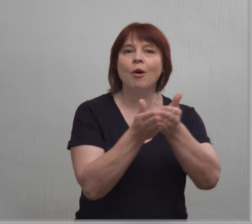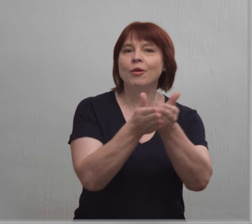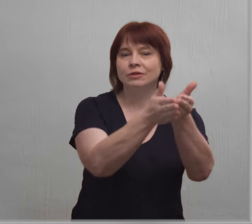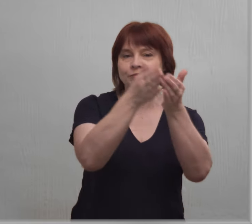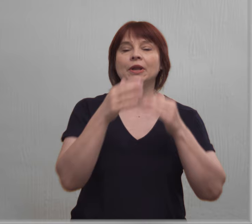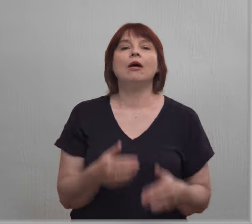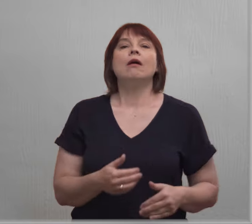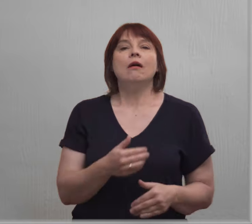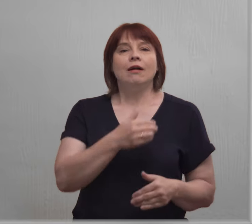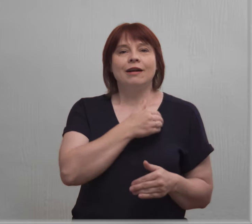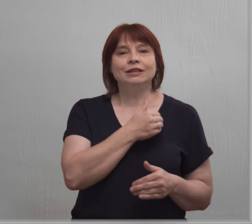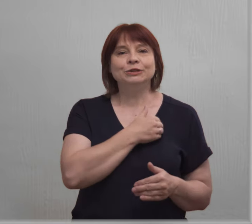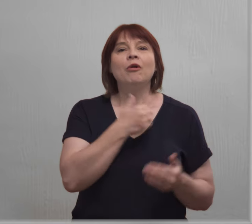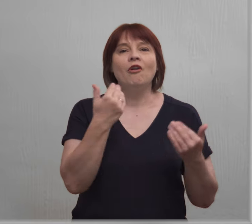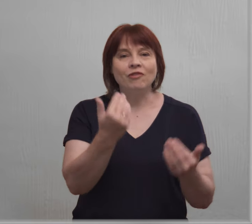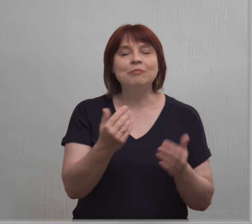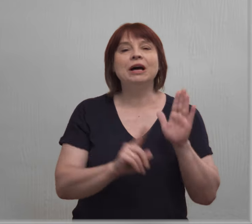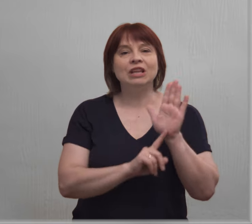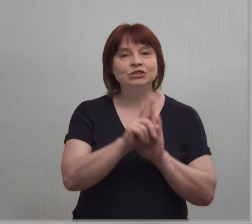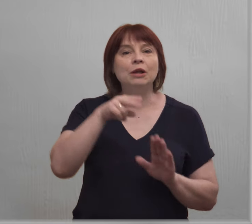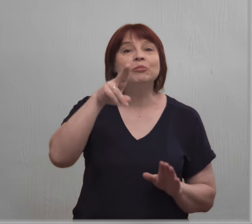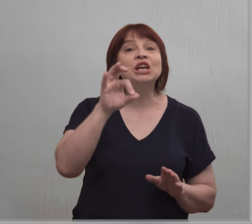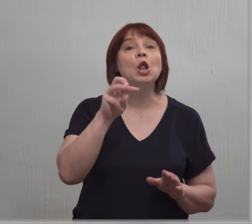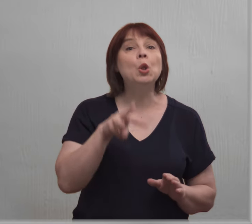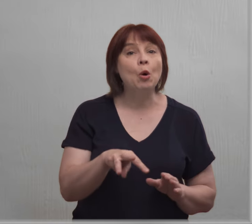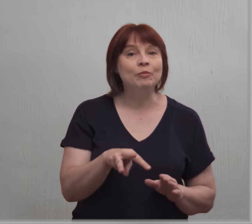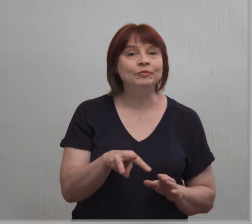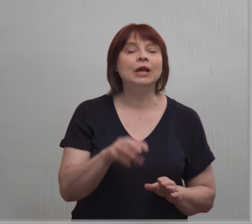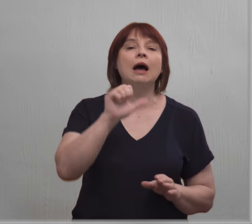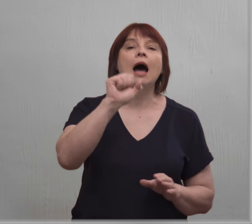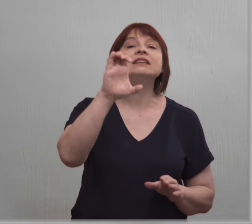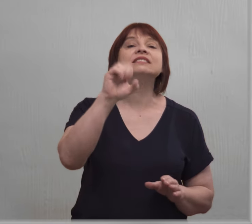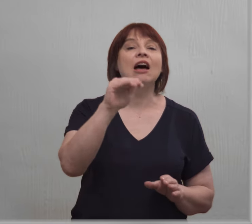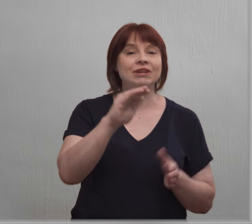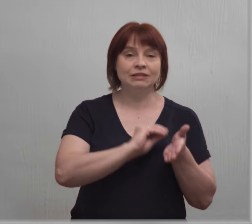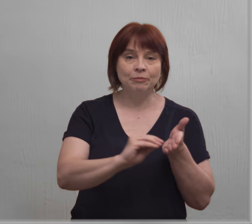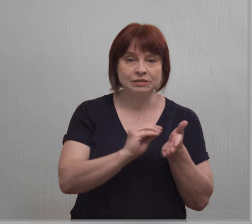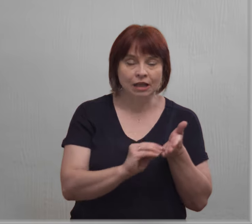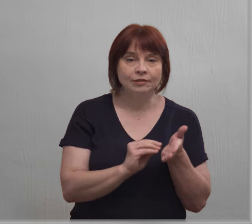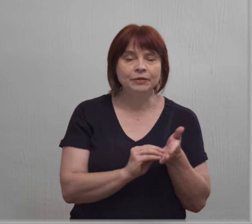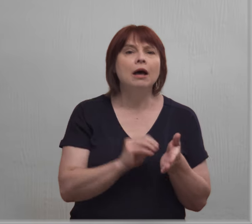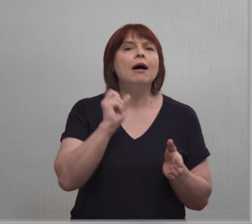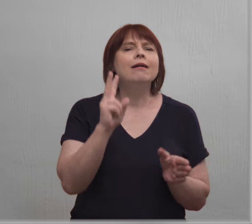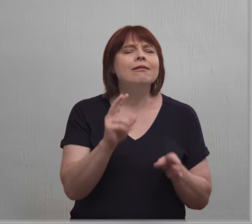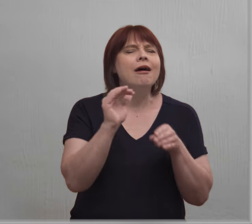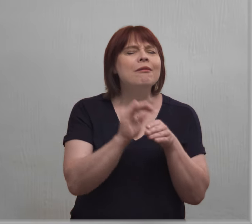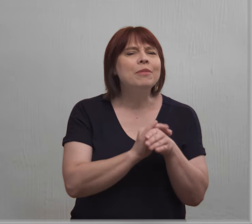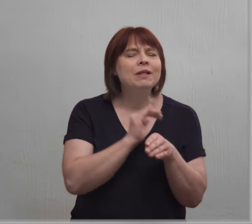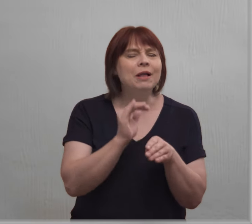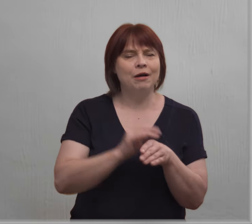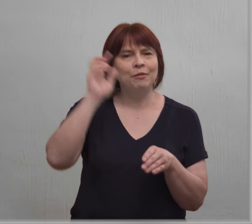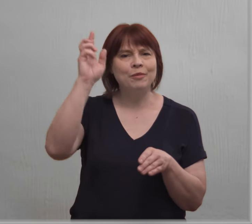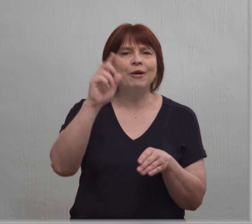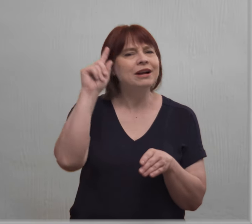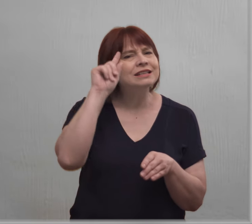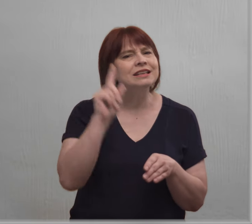сестры, мне также хотелось бы начать с псалма Асафа, который сказал: «Как благ Бог к Израилю,